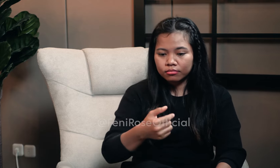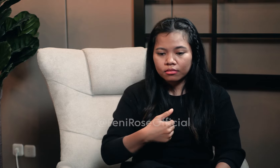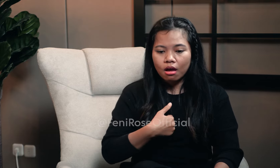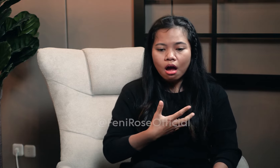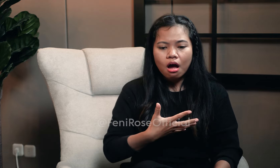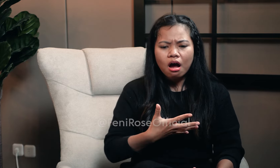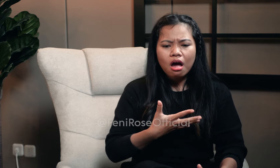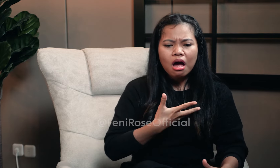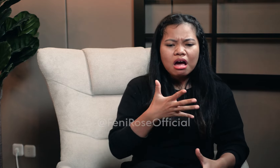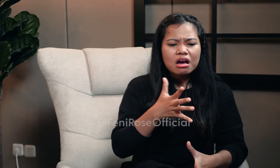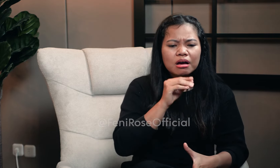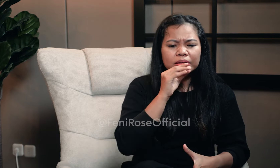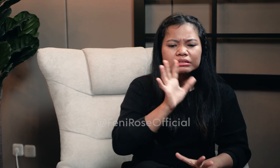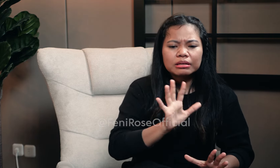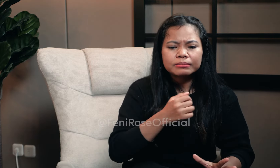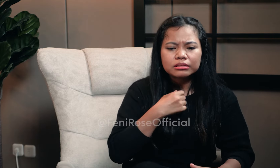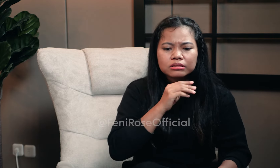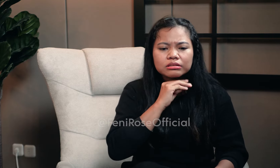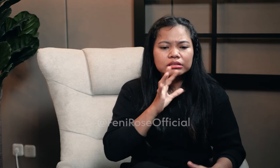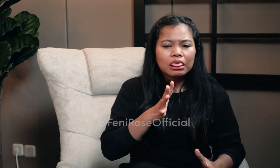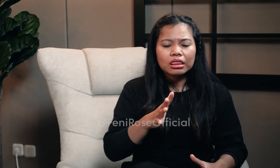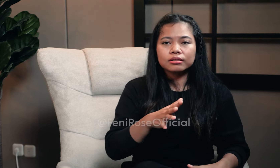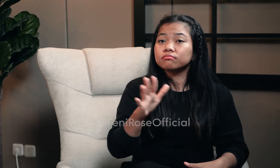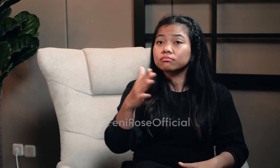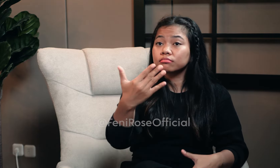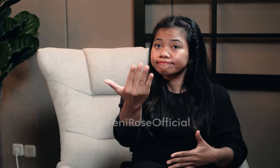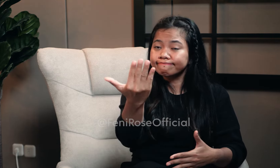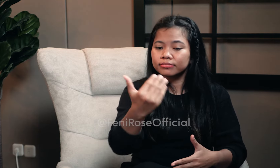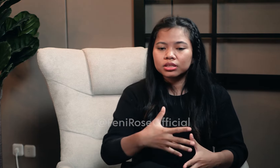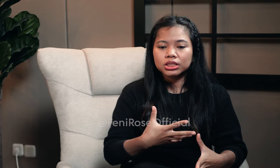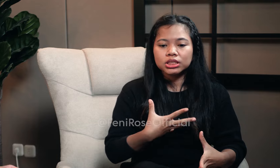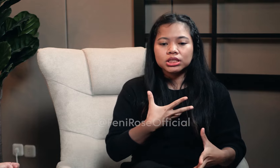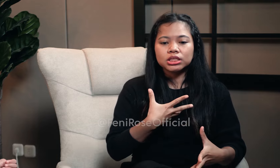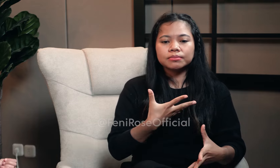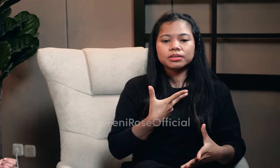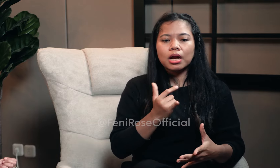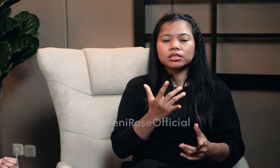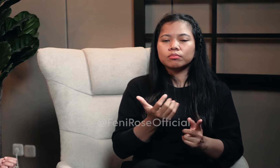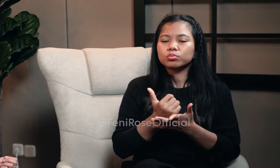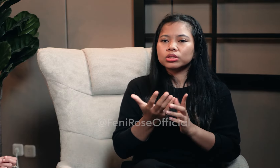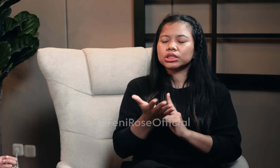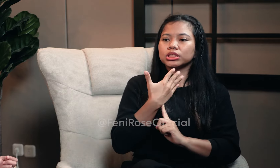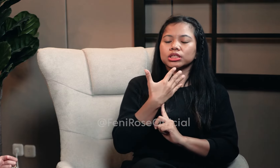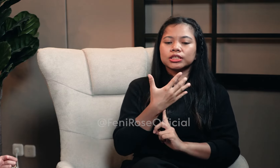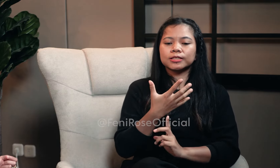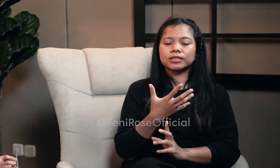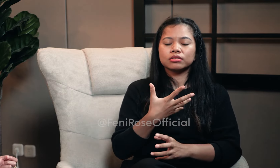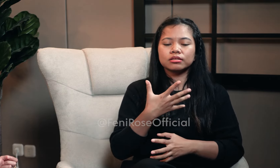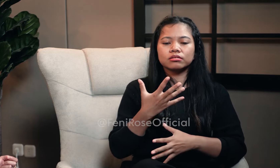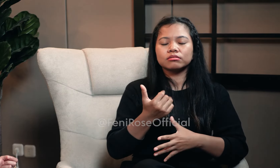juru bahasa isyarat akhirnya temanul tidak bisa presentasi presentasi betul-betul merasa